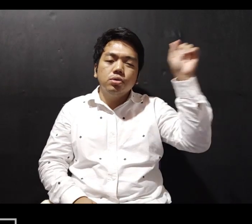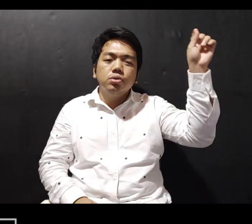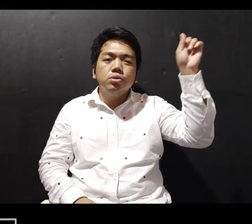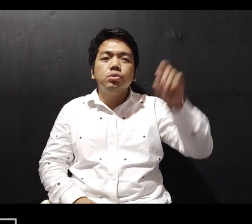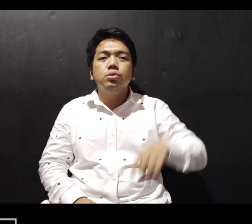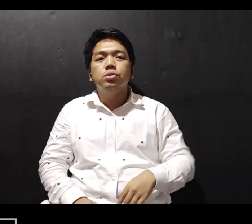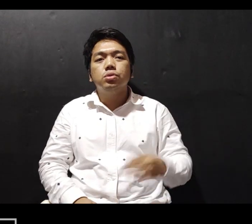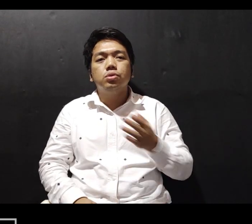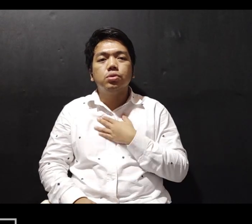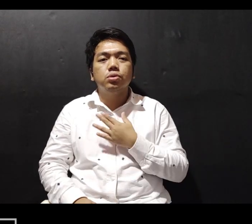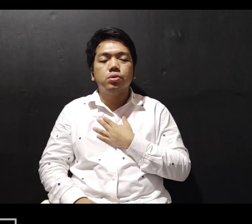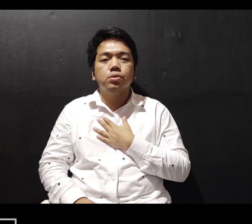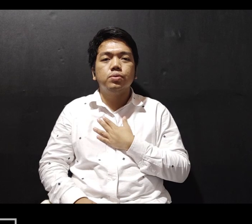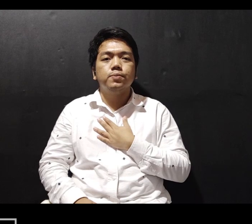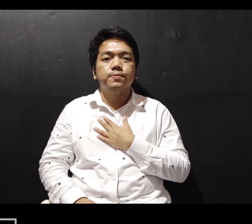melimpah